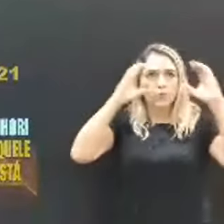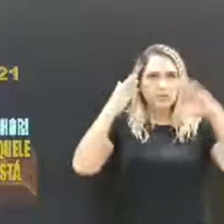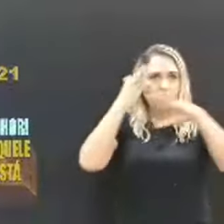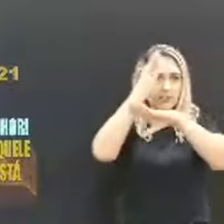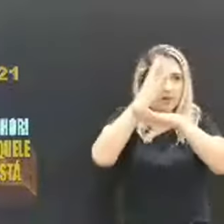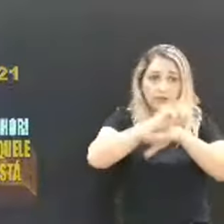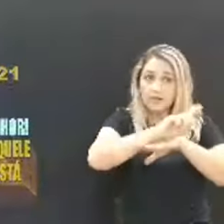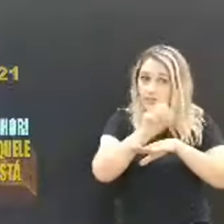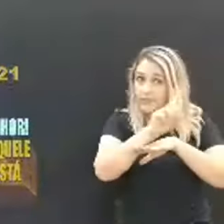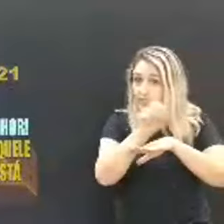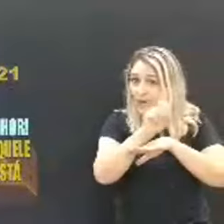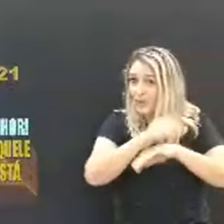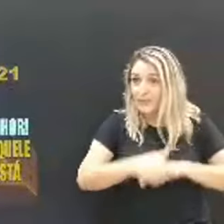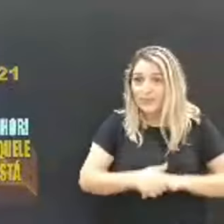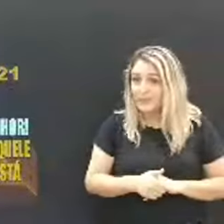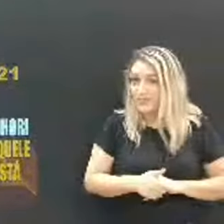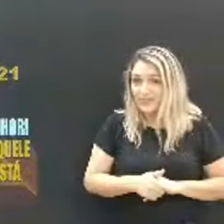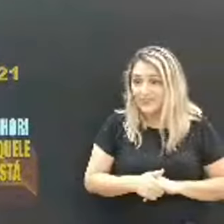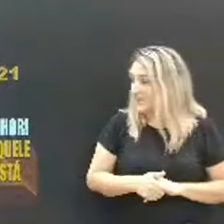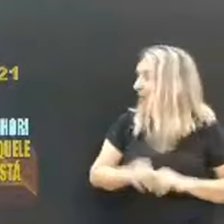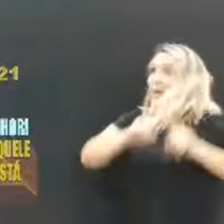céus. Né? Então,